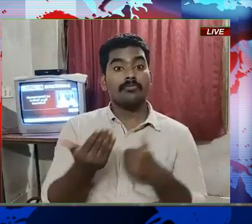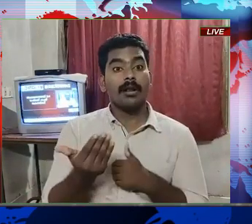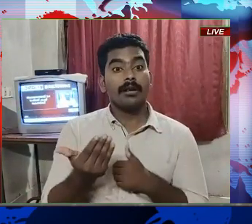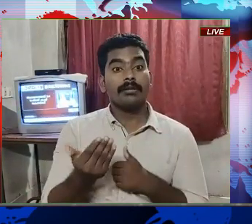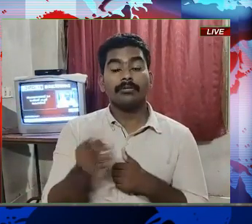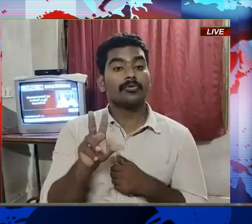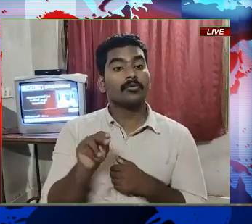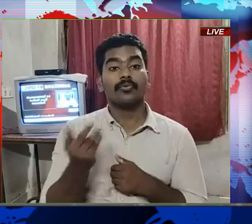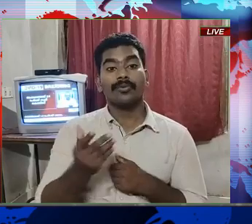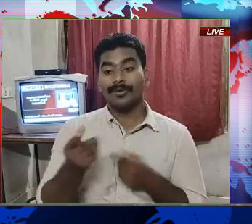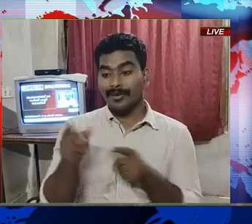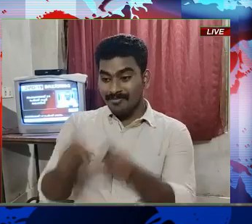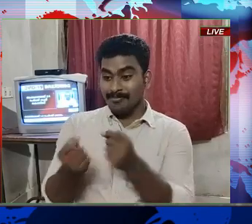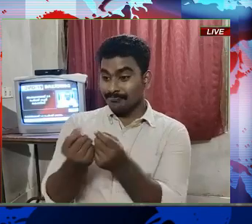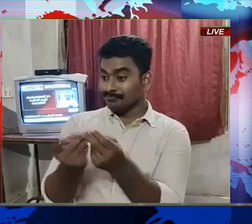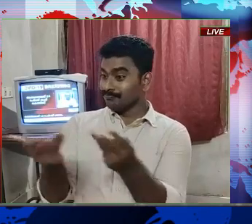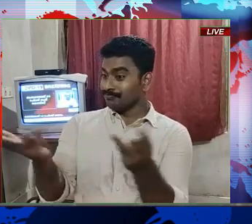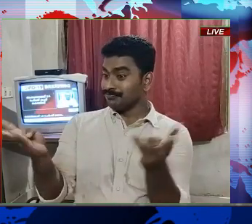കേന്ദ്ര ഗവൺമെൻറ്റിൻ്റെ